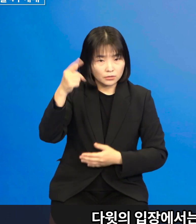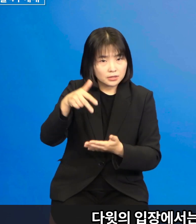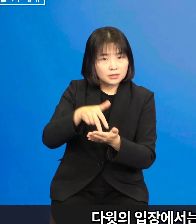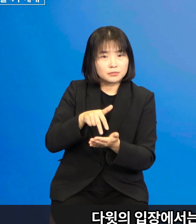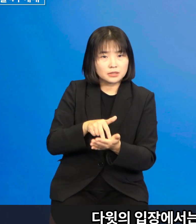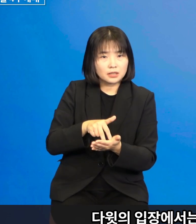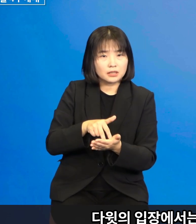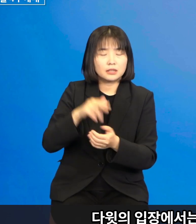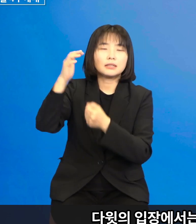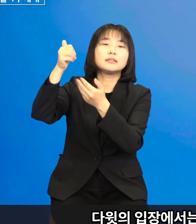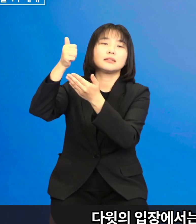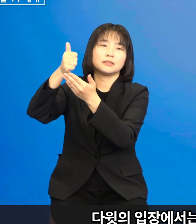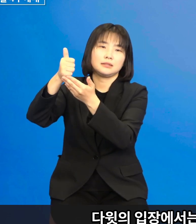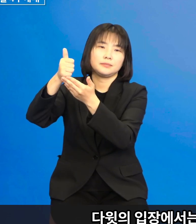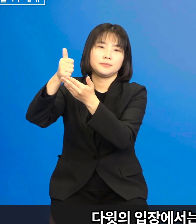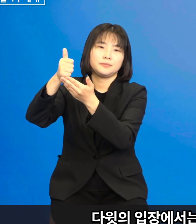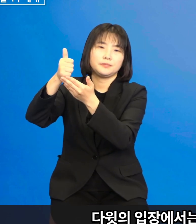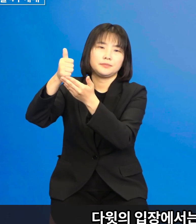입장에서는 하나님이